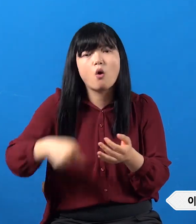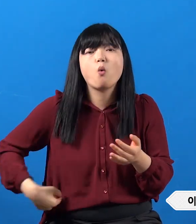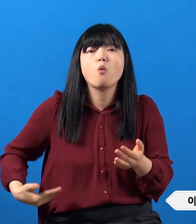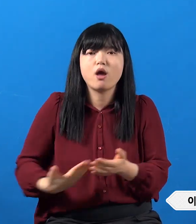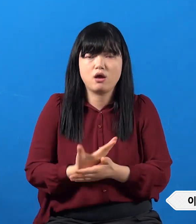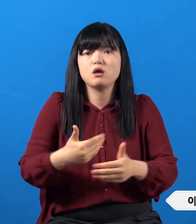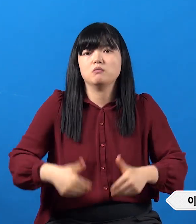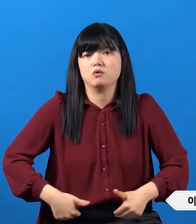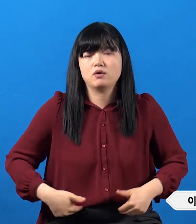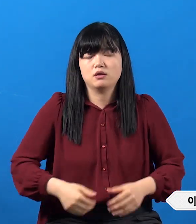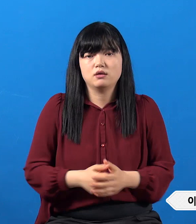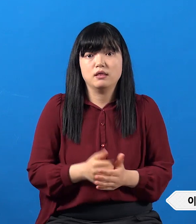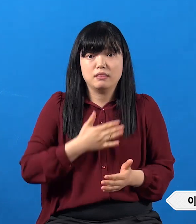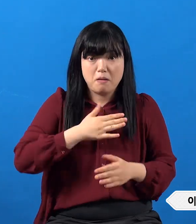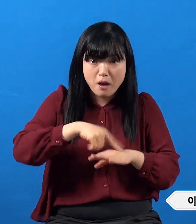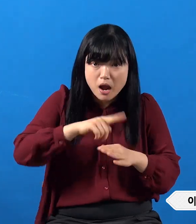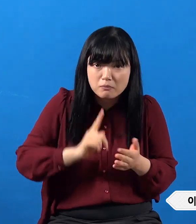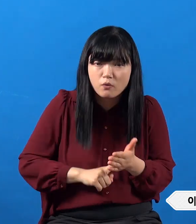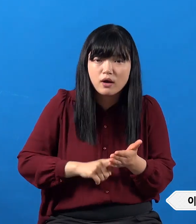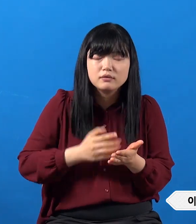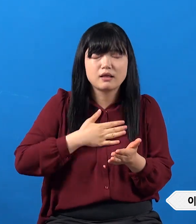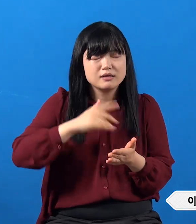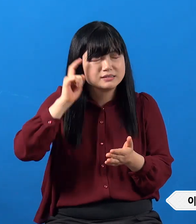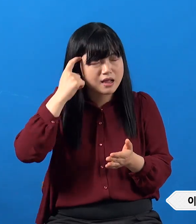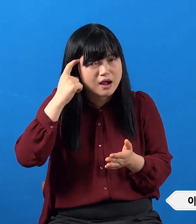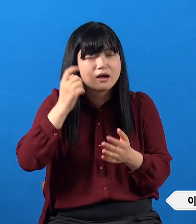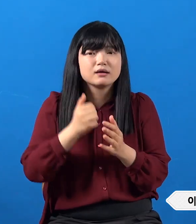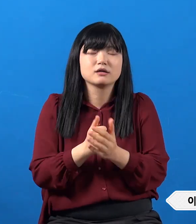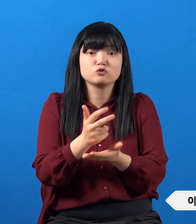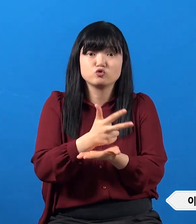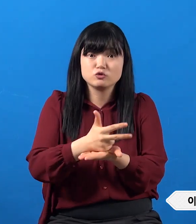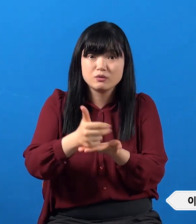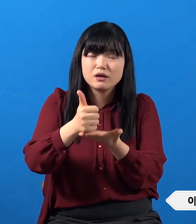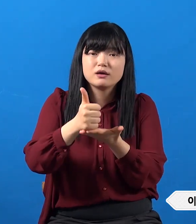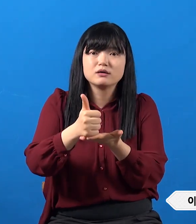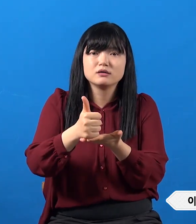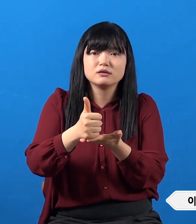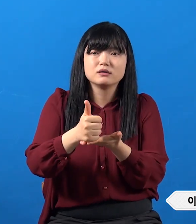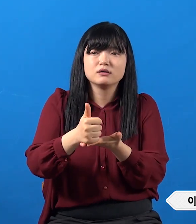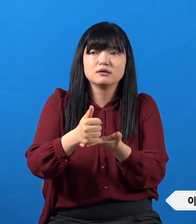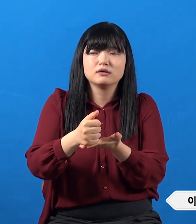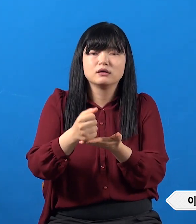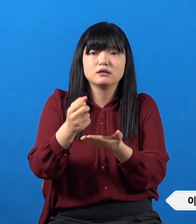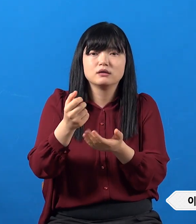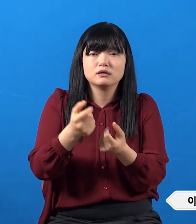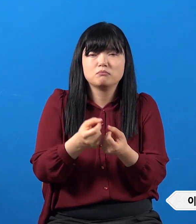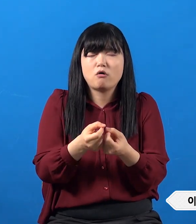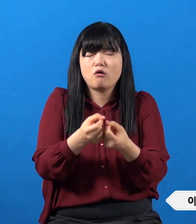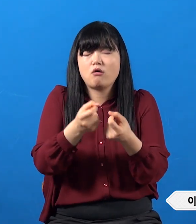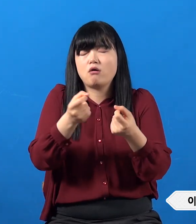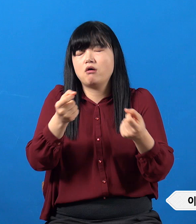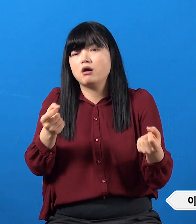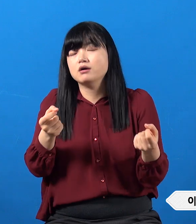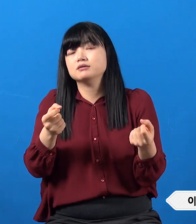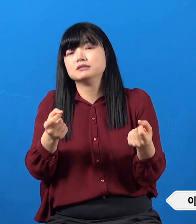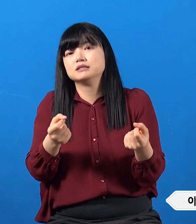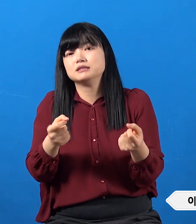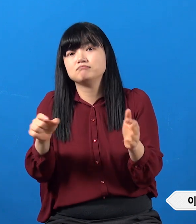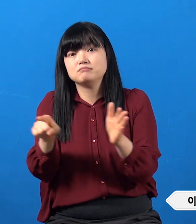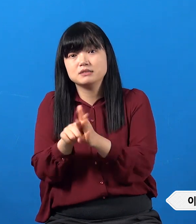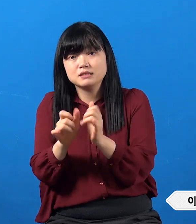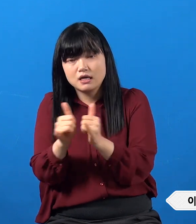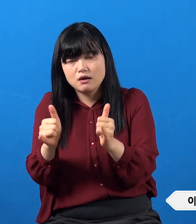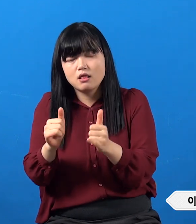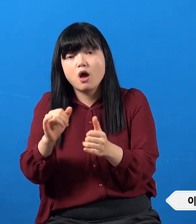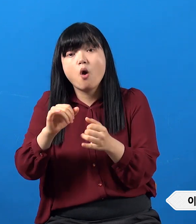것입니다. 내 마음과 오늘 내 생각이 주님에게서 다소간 멀어진 신자들에게도